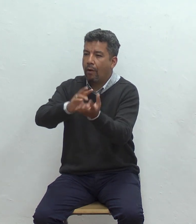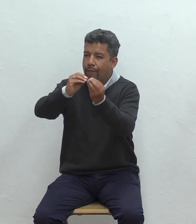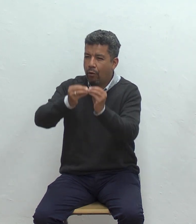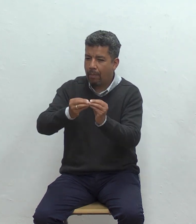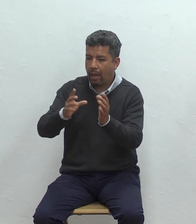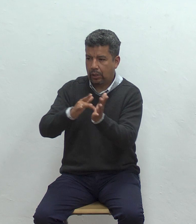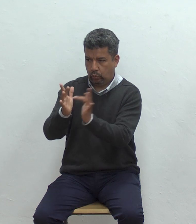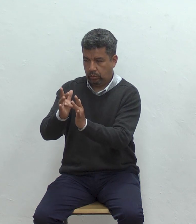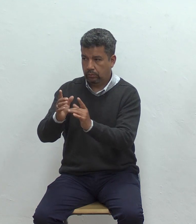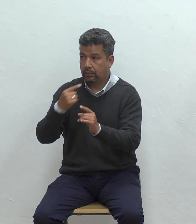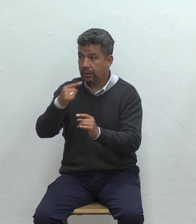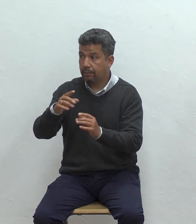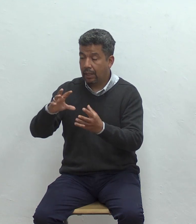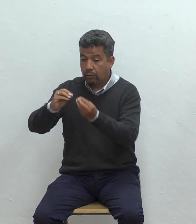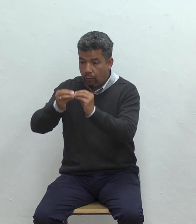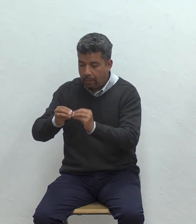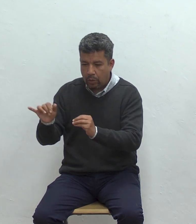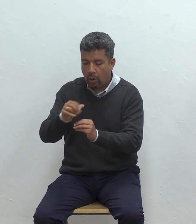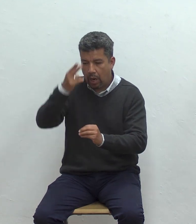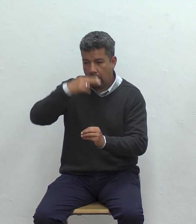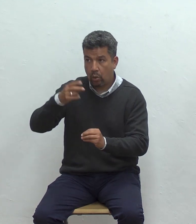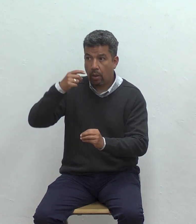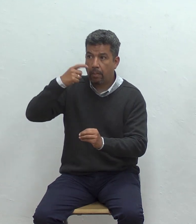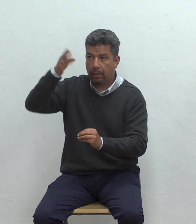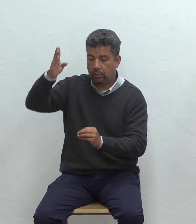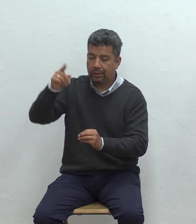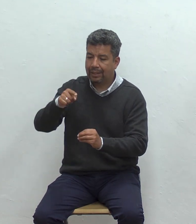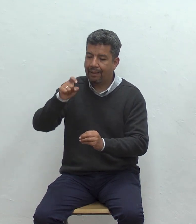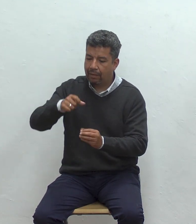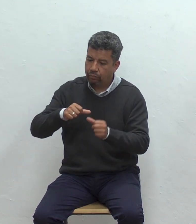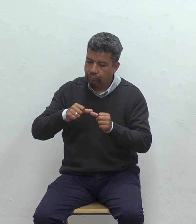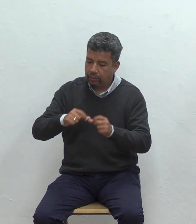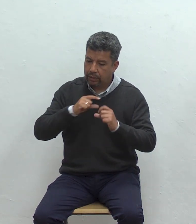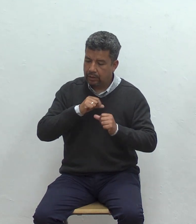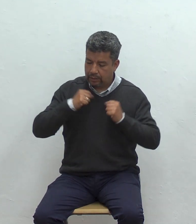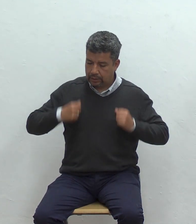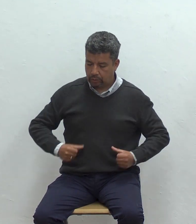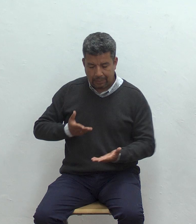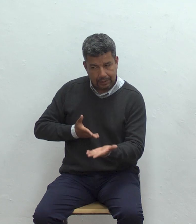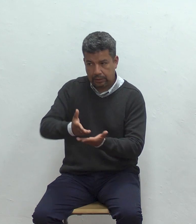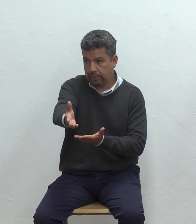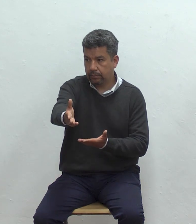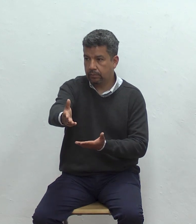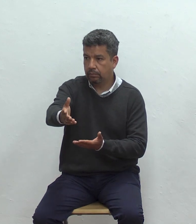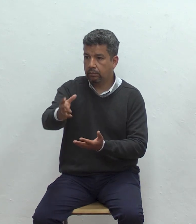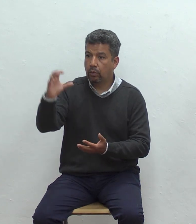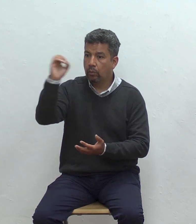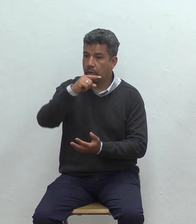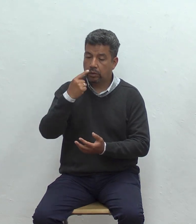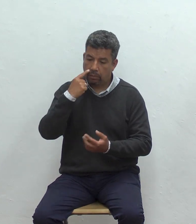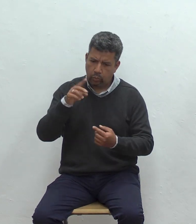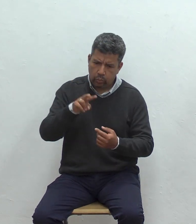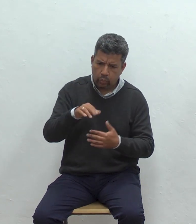de Jesús. Dice, hecho semejante al Hijo del Hombre, permanece sacerdote para siempre. Considerad pues cuán grande es